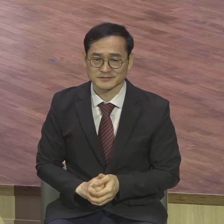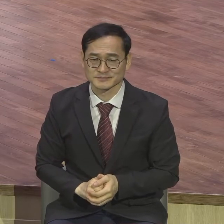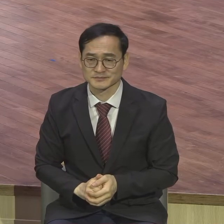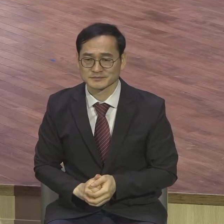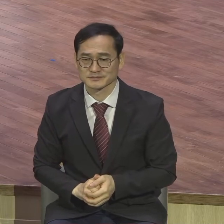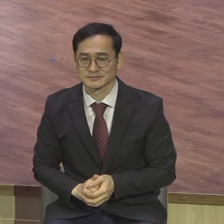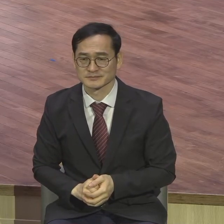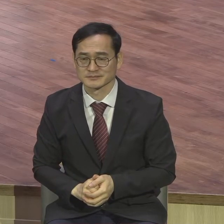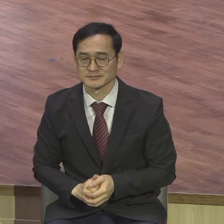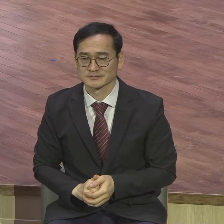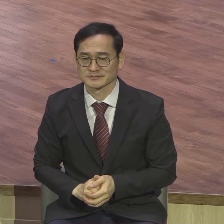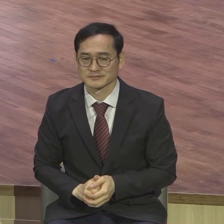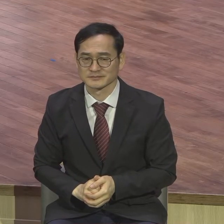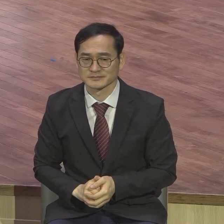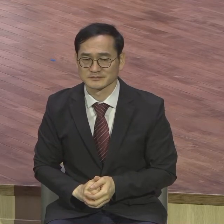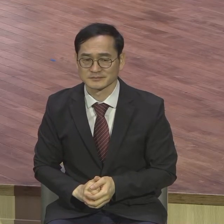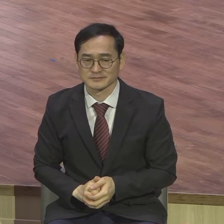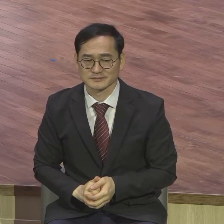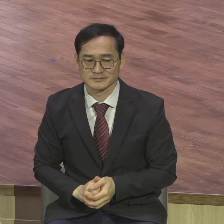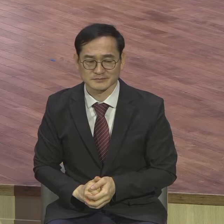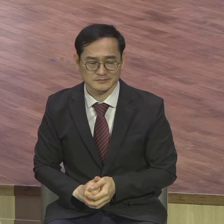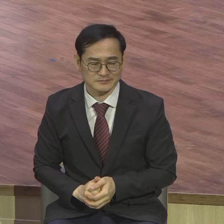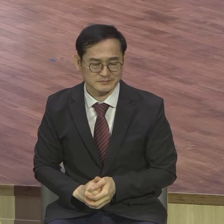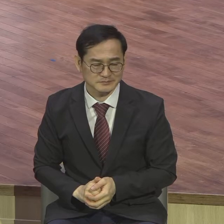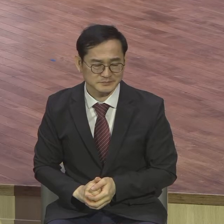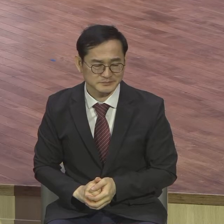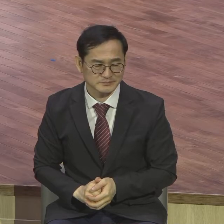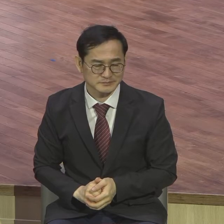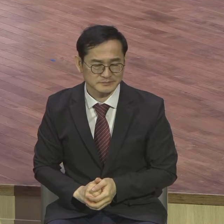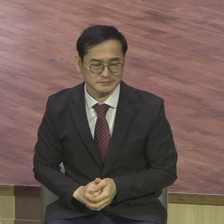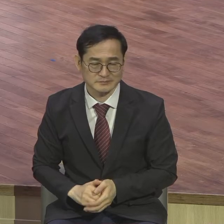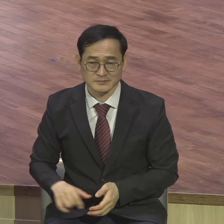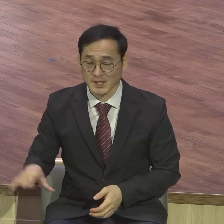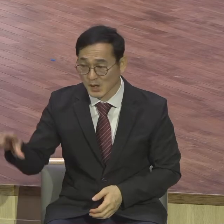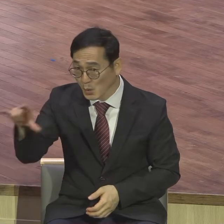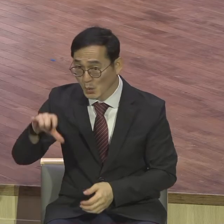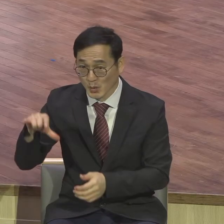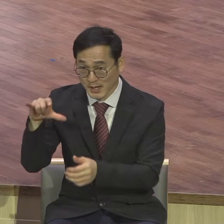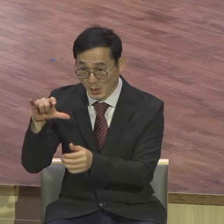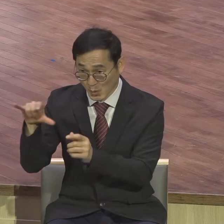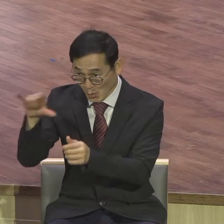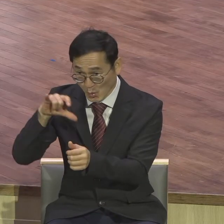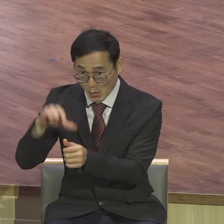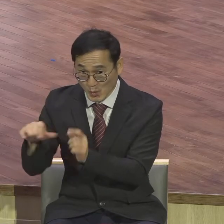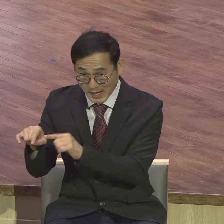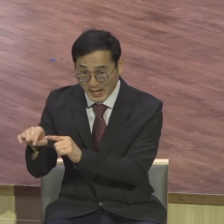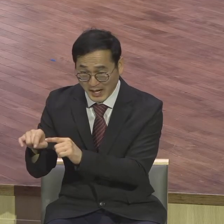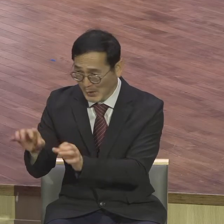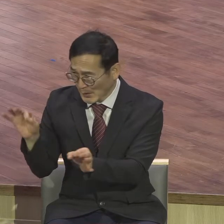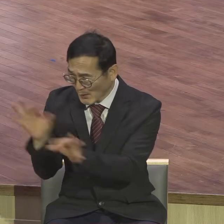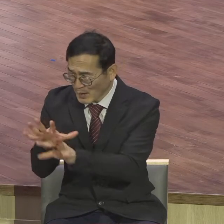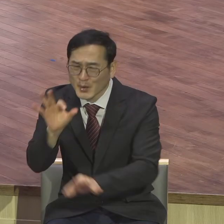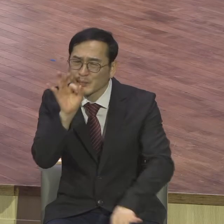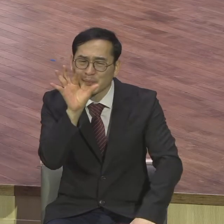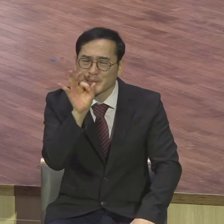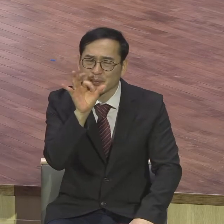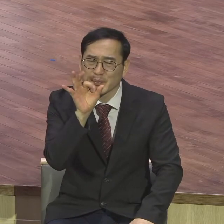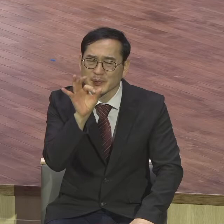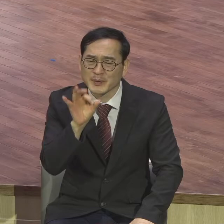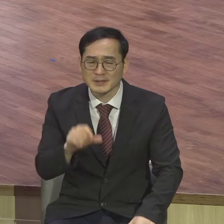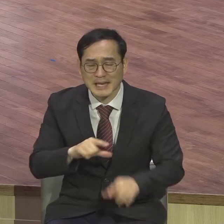쓰고 있지요. 뭐 사실 여러 가지 우려가 있지만 이 코로나를 이 감기처럼 이제